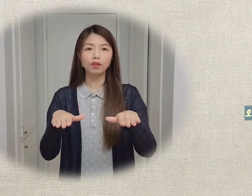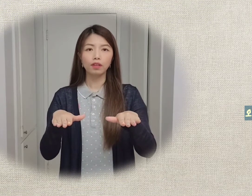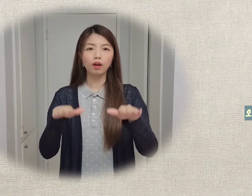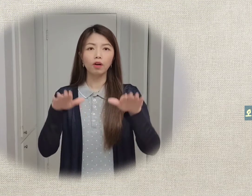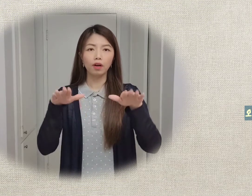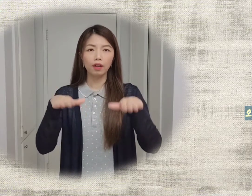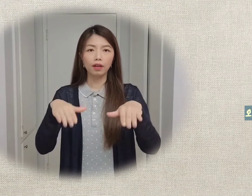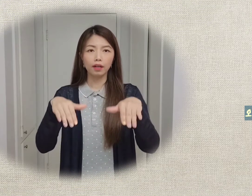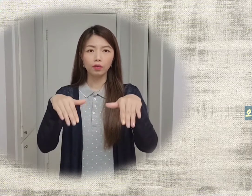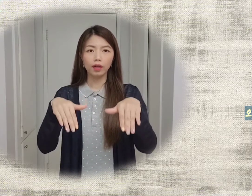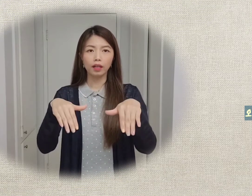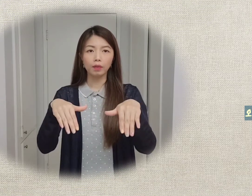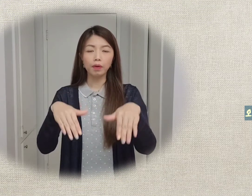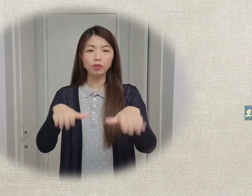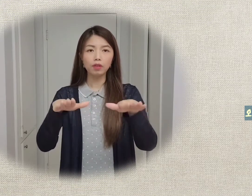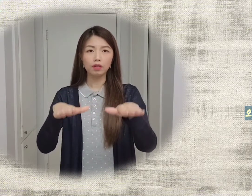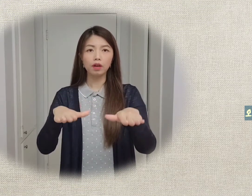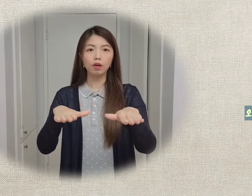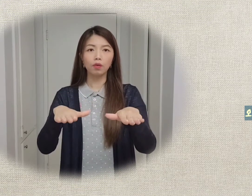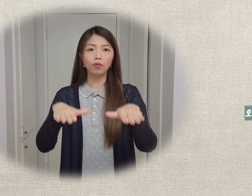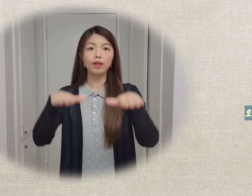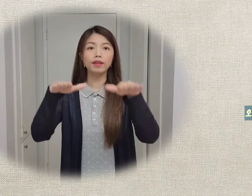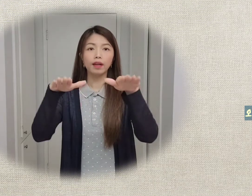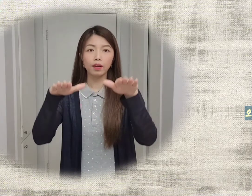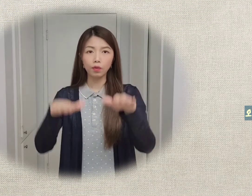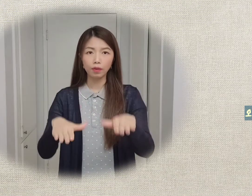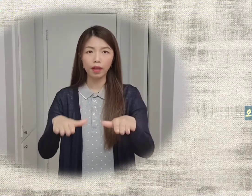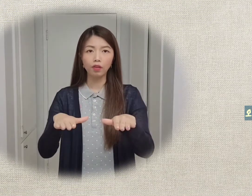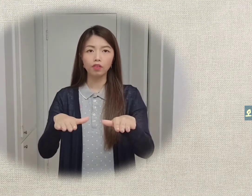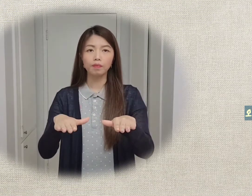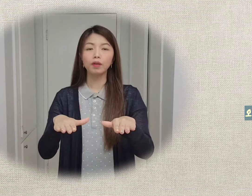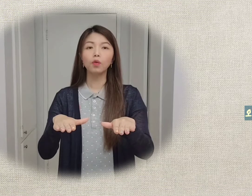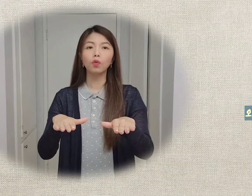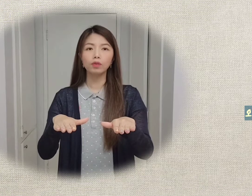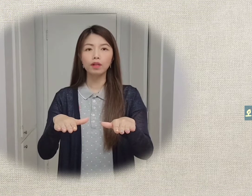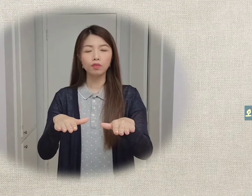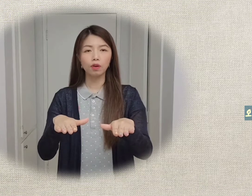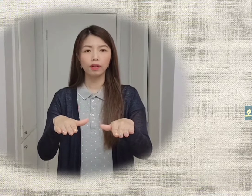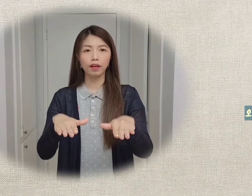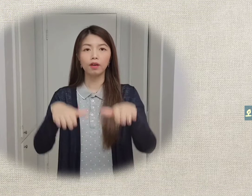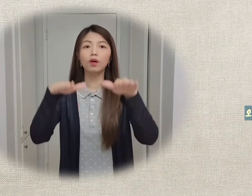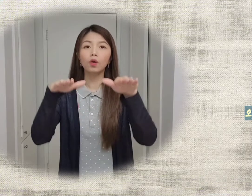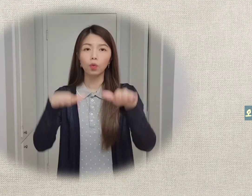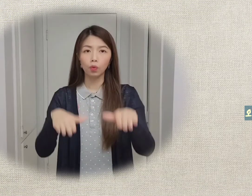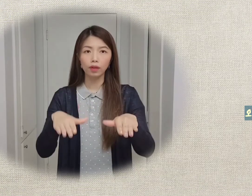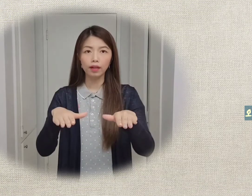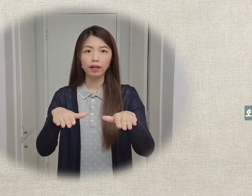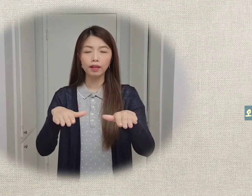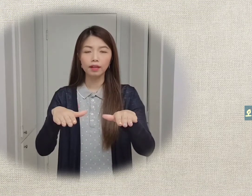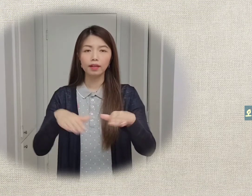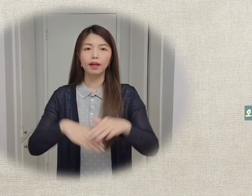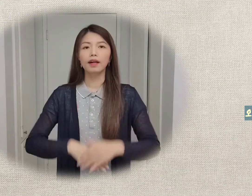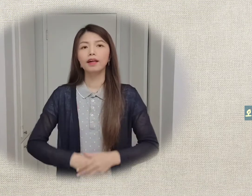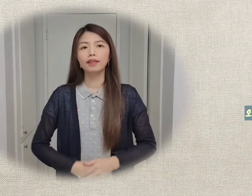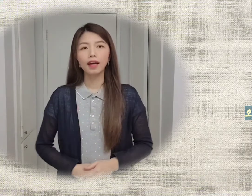오늘 수어는요, 양손 다 이렇게 펴주셔서 위아래로 내려주시면 오늘 수어가 돼요.